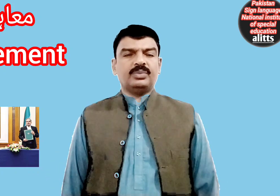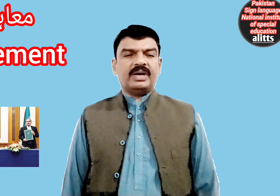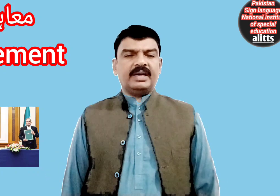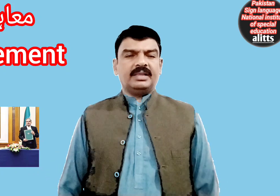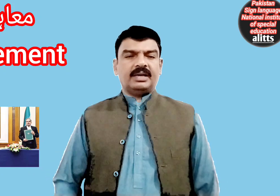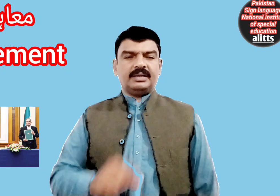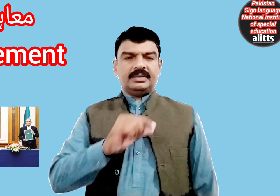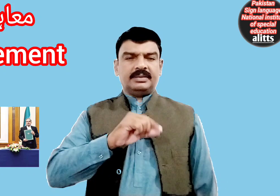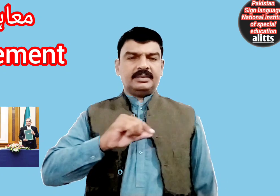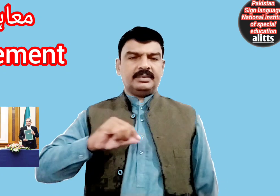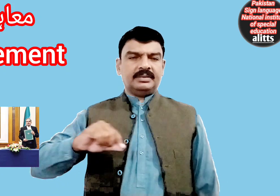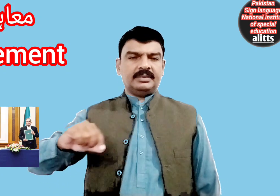मुआहिदा,